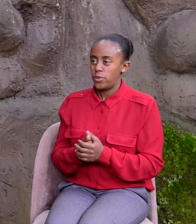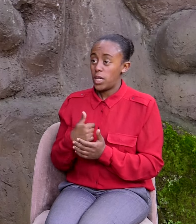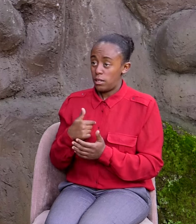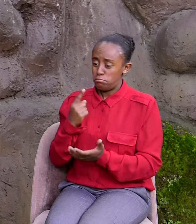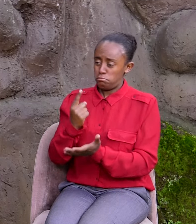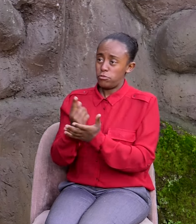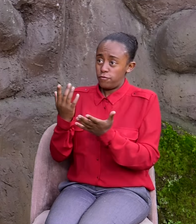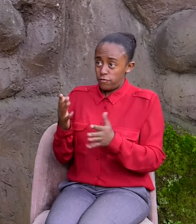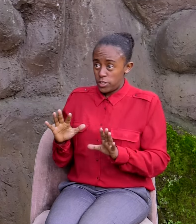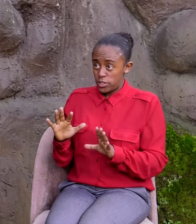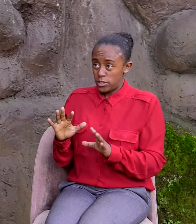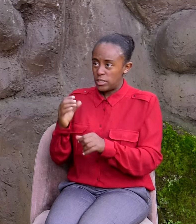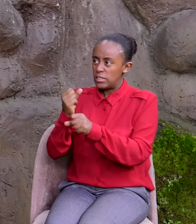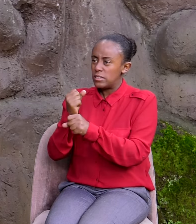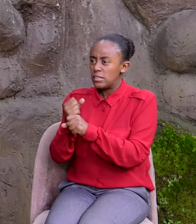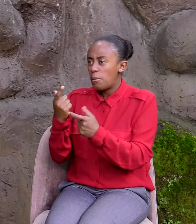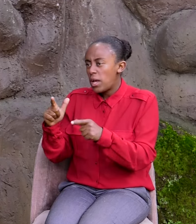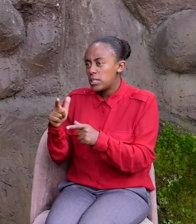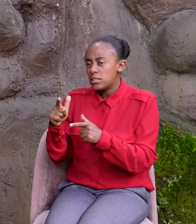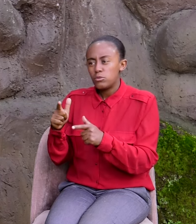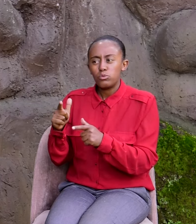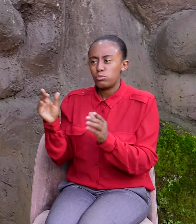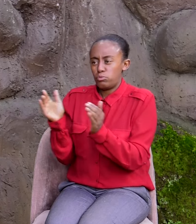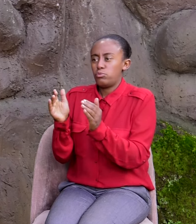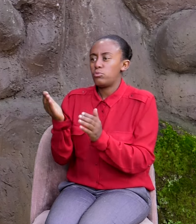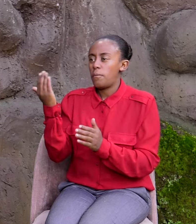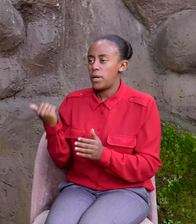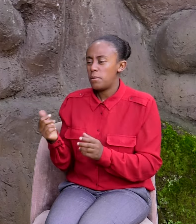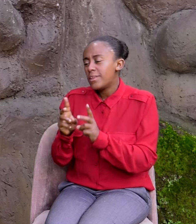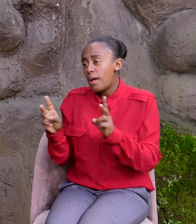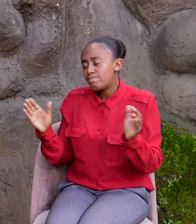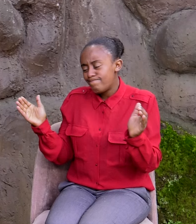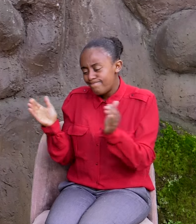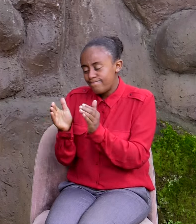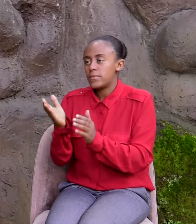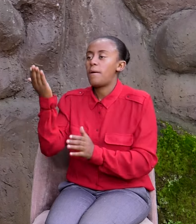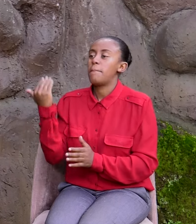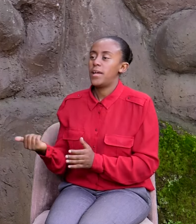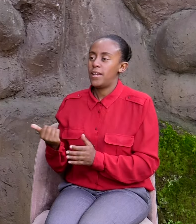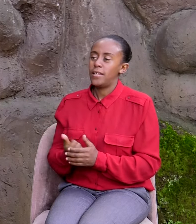ተመርቄ እንደወጣሁ ያው ስራ የማግኘት እድሉ ጠባብ ነበረ፣ በጣም ጠባብ ማለት ነው።